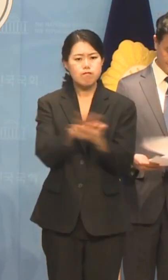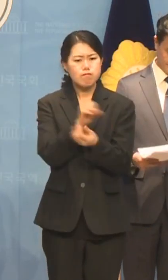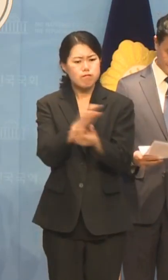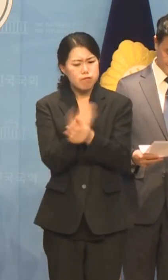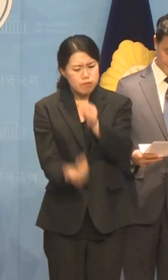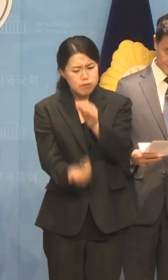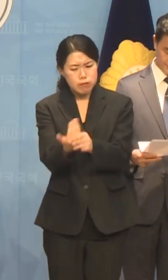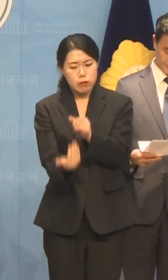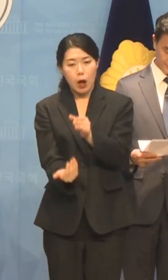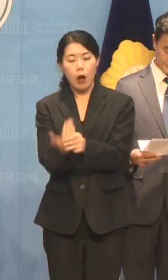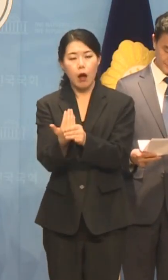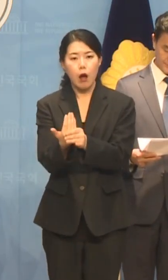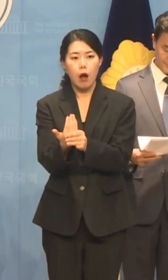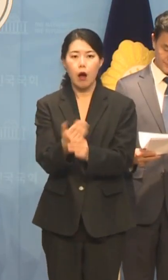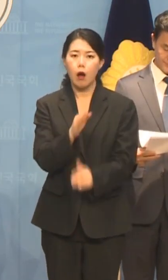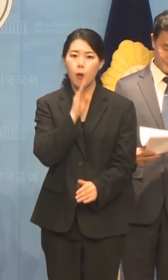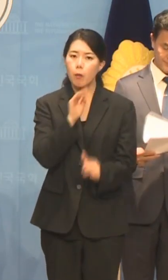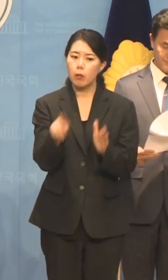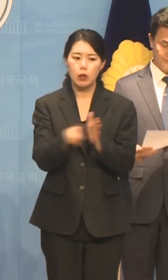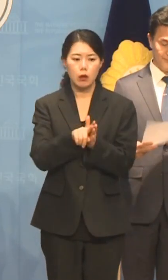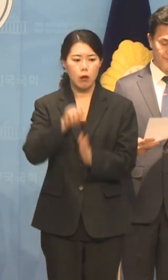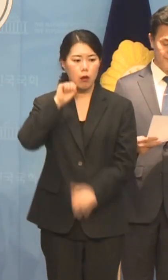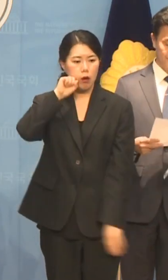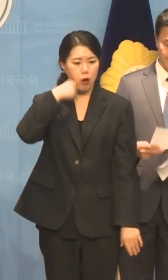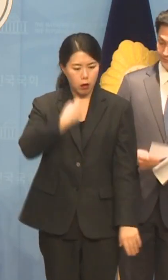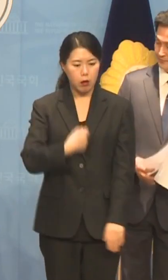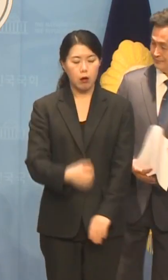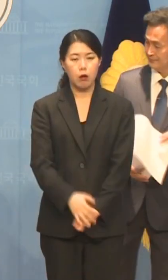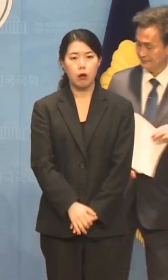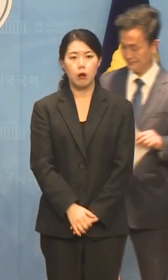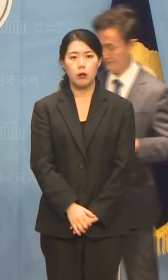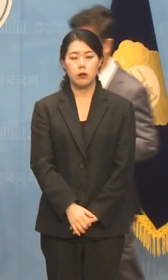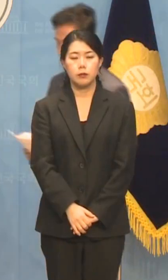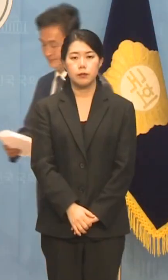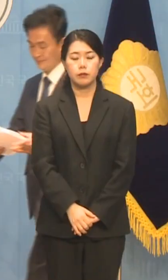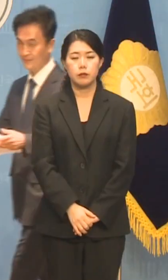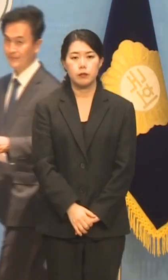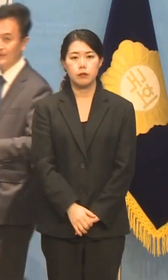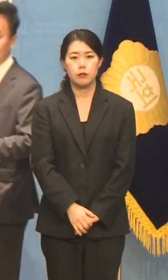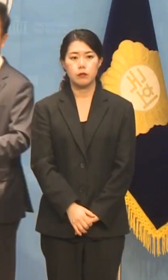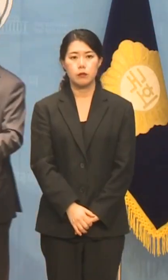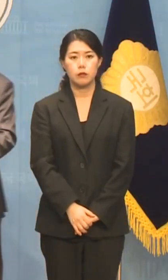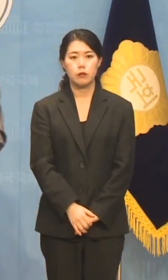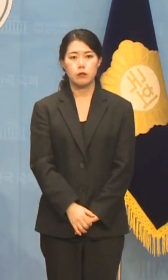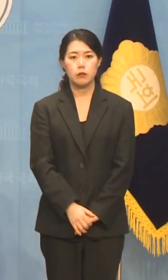벌어지고 있다는 사실이 믿기지 않을 정도이다.